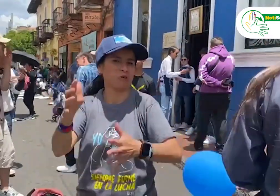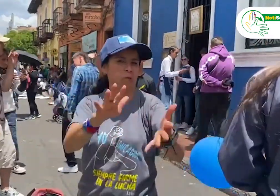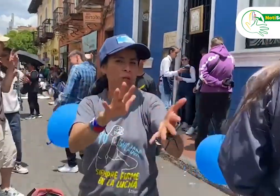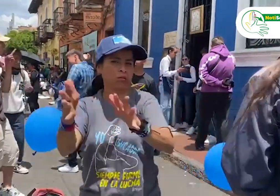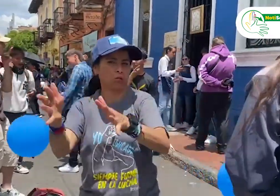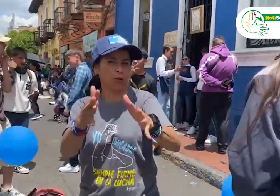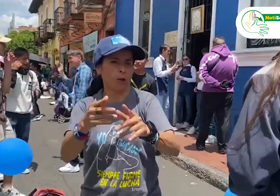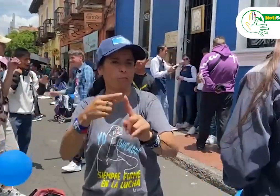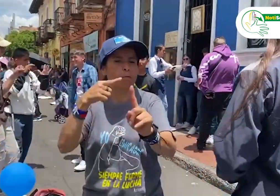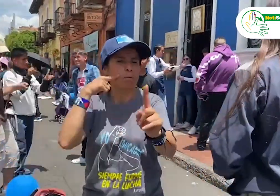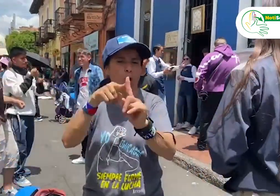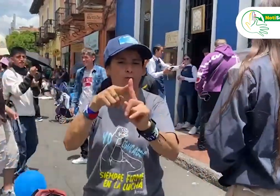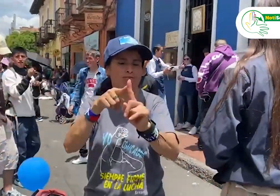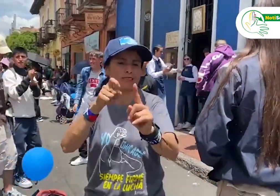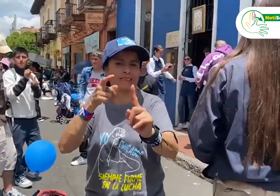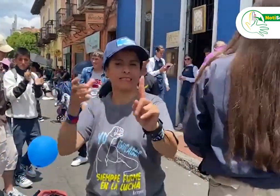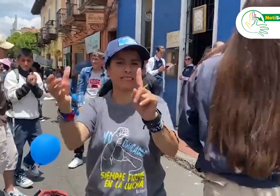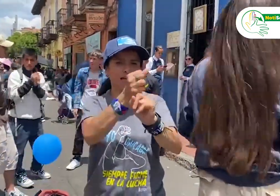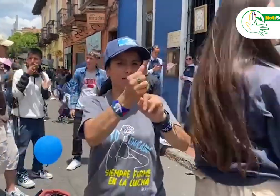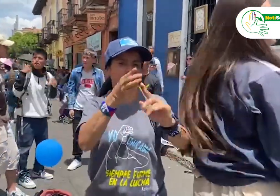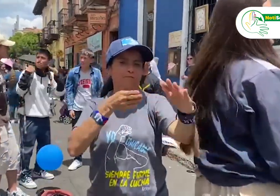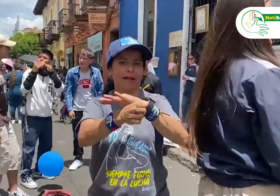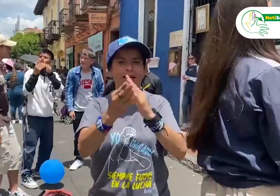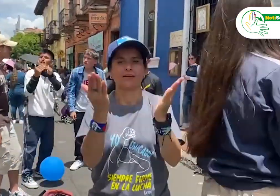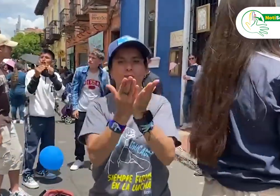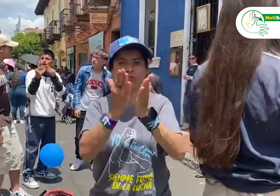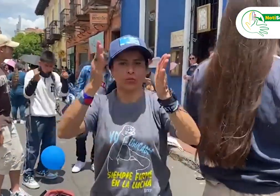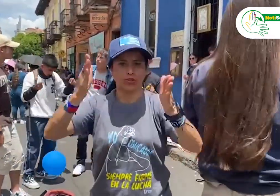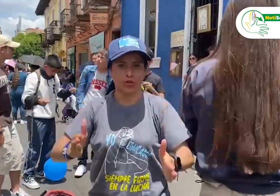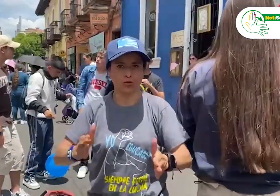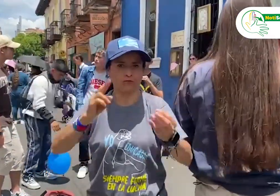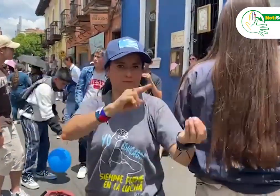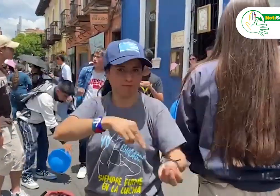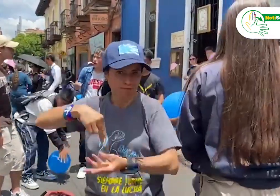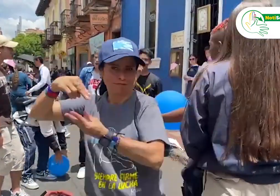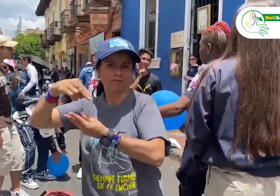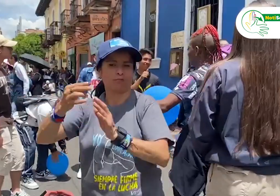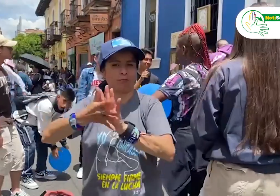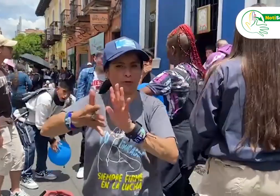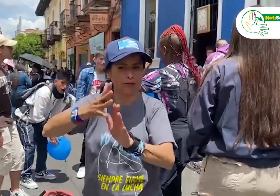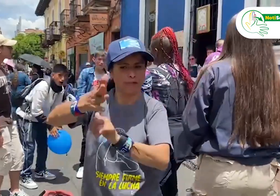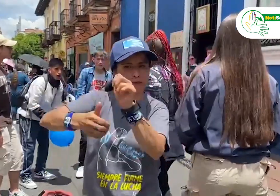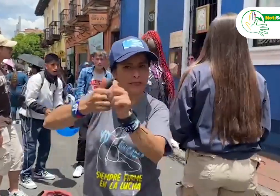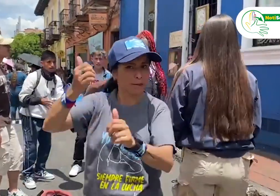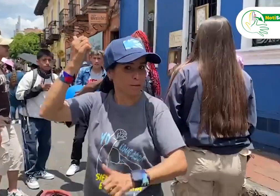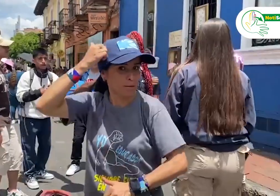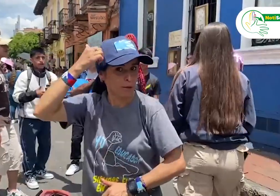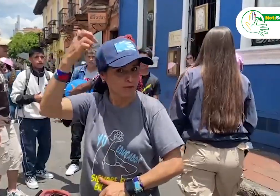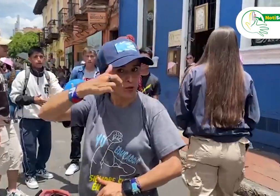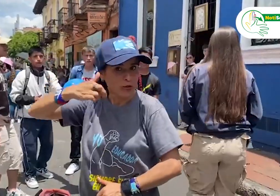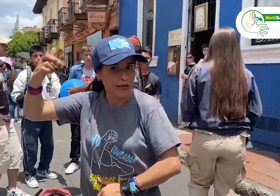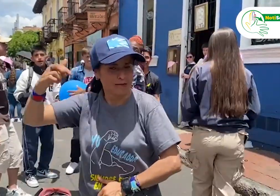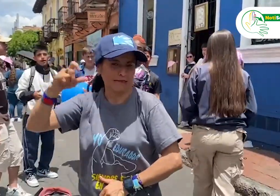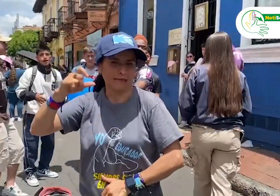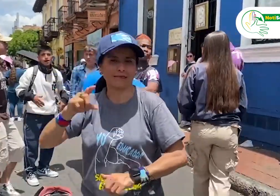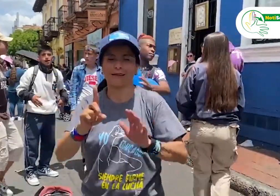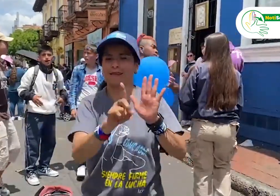personas en pro del acceso a la educación de las personas sordas, además todo el proceso de modelos lingüísticos, mediadores y